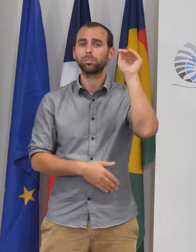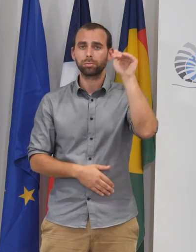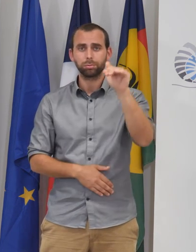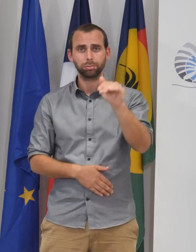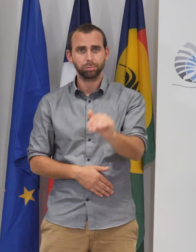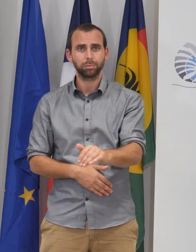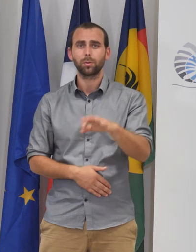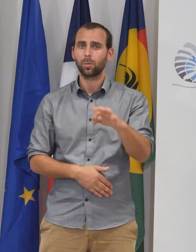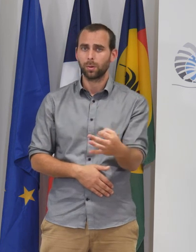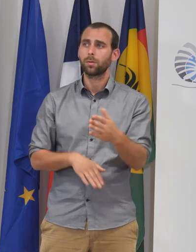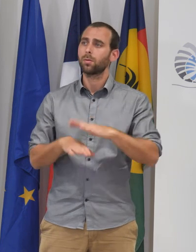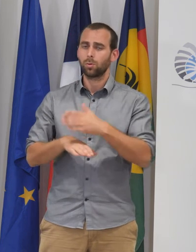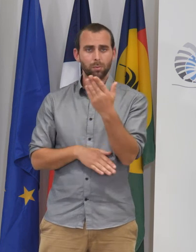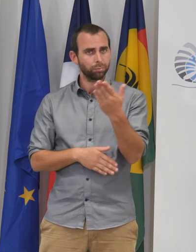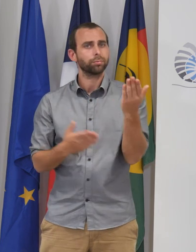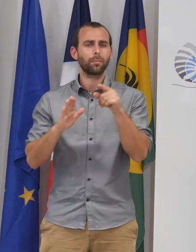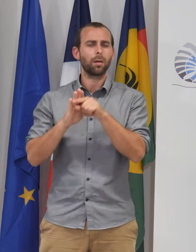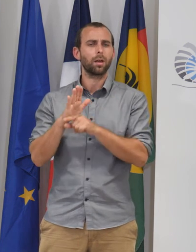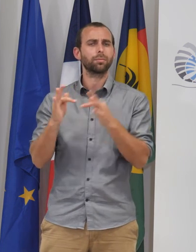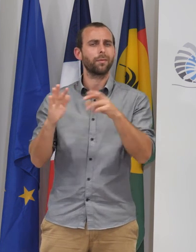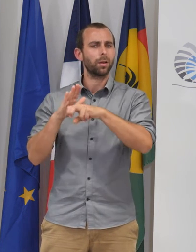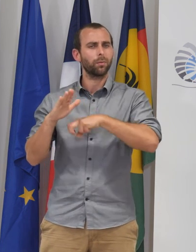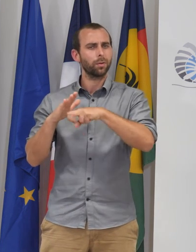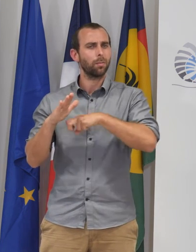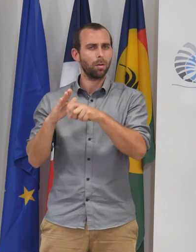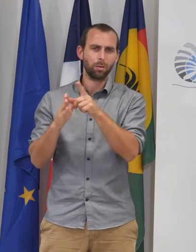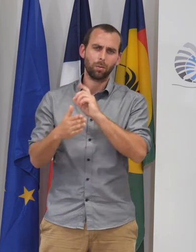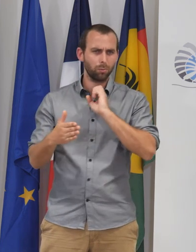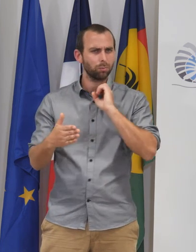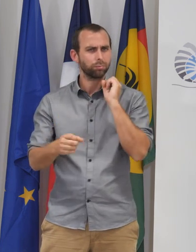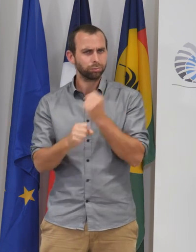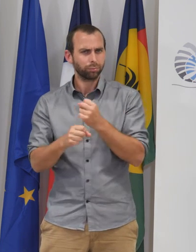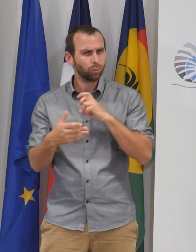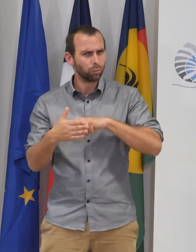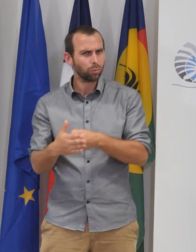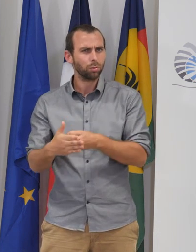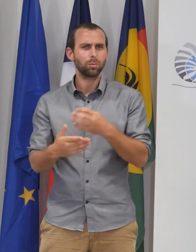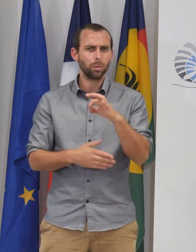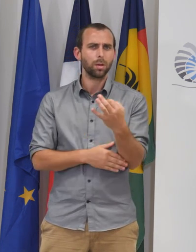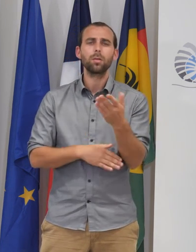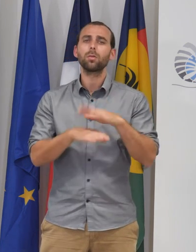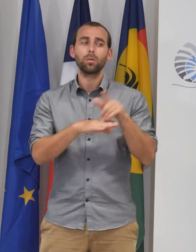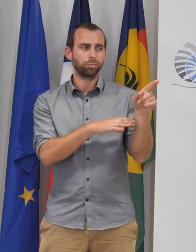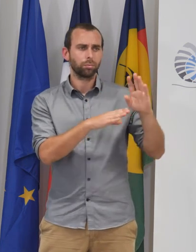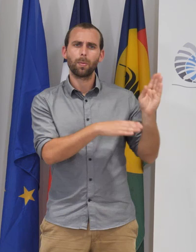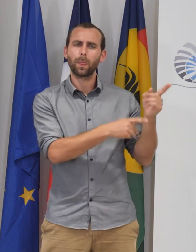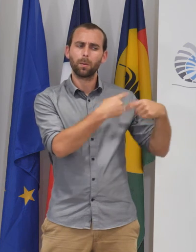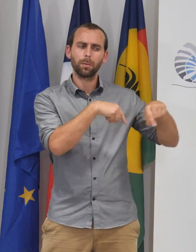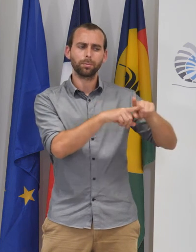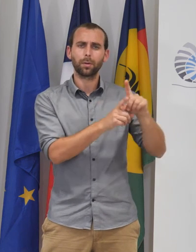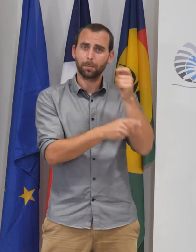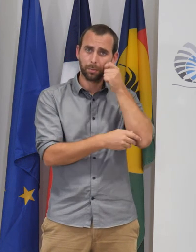qu'il y a un durcissement des conditions du confinement strict. On sait par ailleurs que parmi le comité d'experts scientifiques, il y a des gens qui travaillent